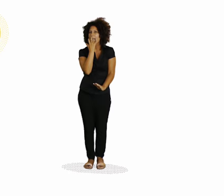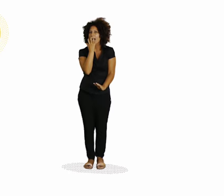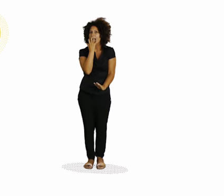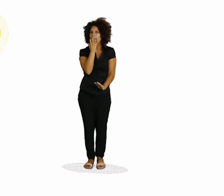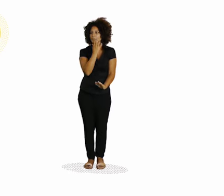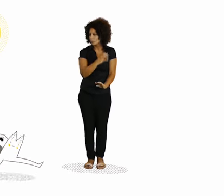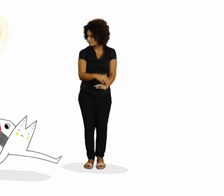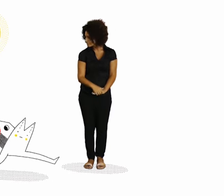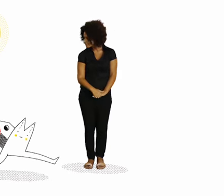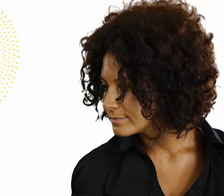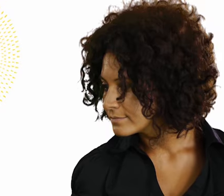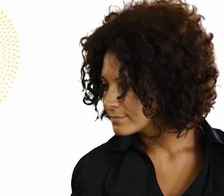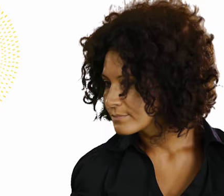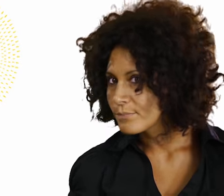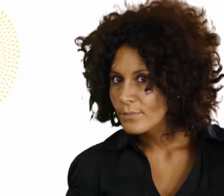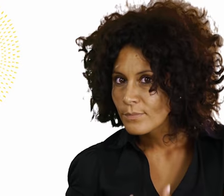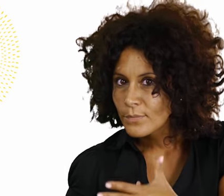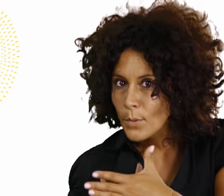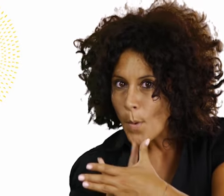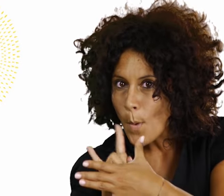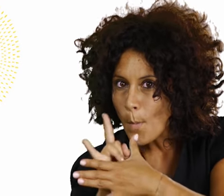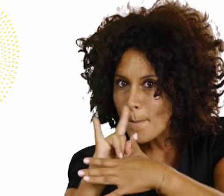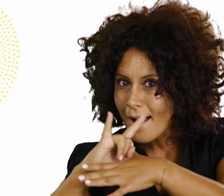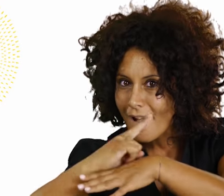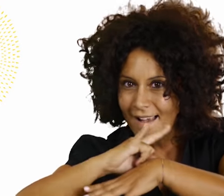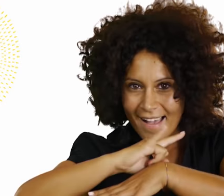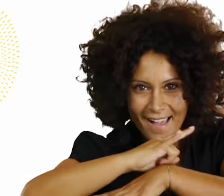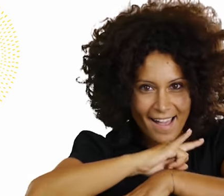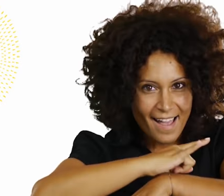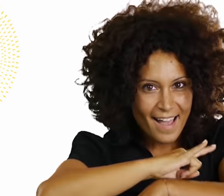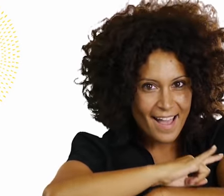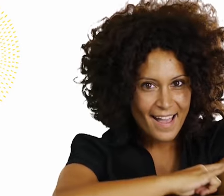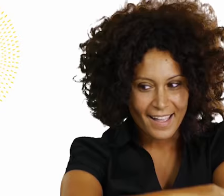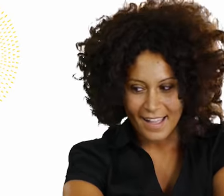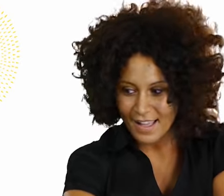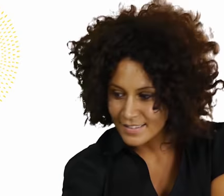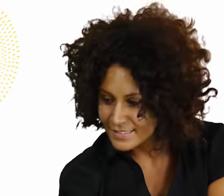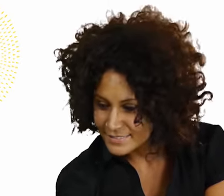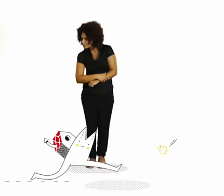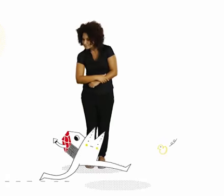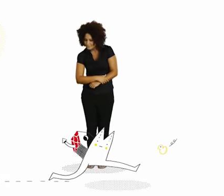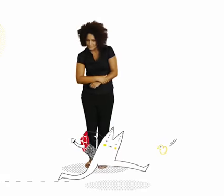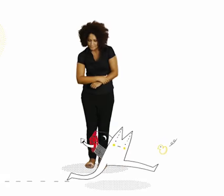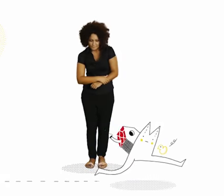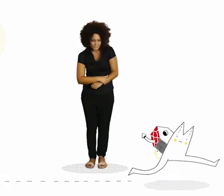calda giornata d'estate, lumaca uscì dalla sua tana e cominciò a correre.